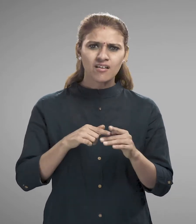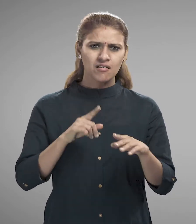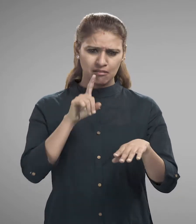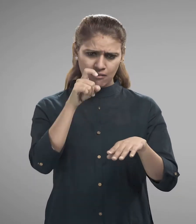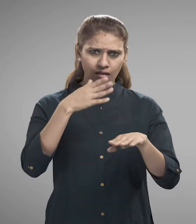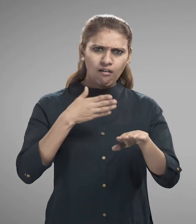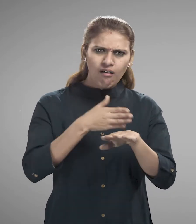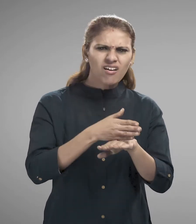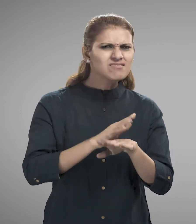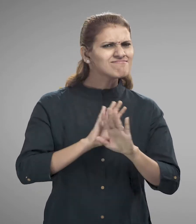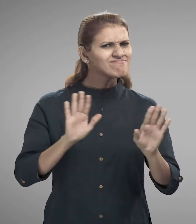संक्रमण,